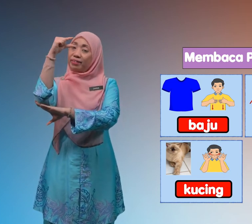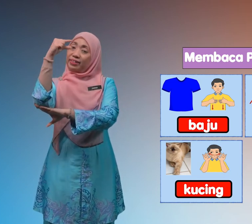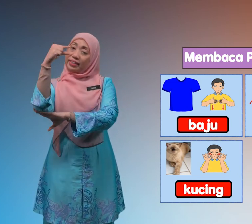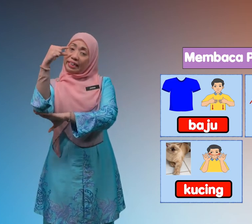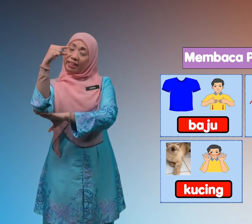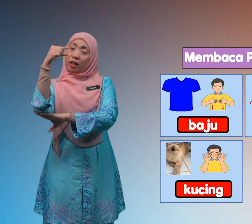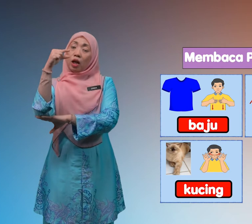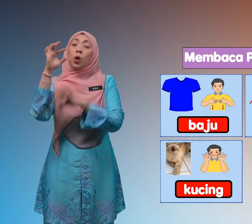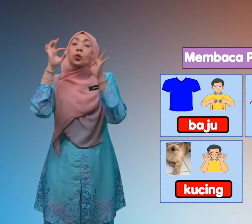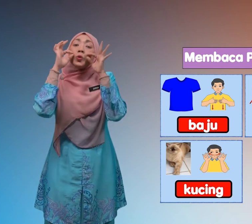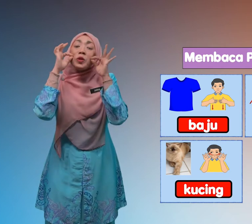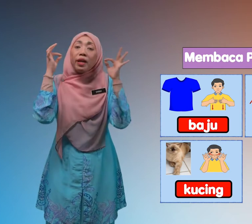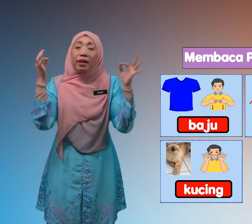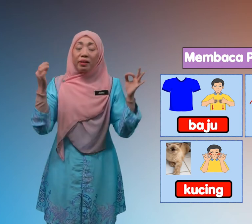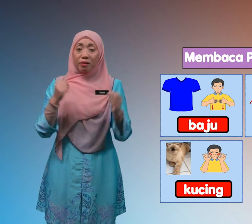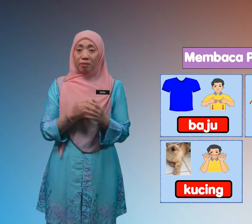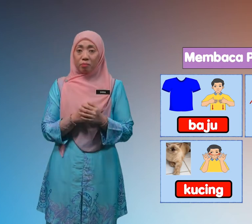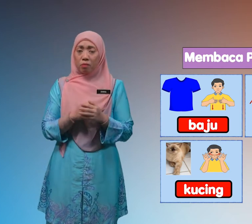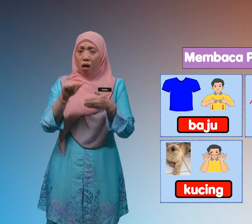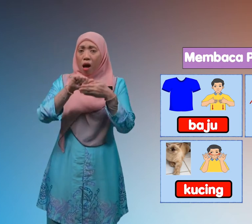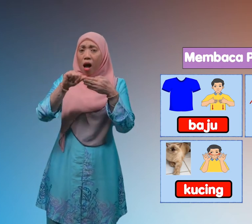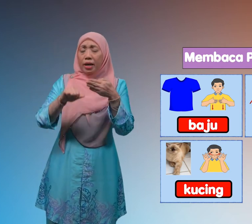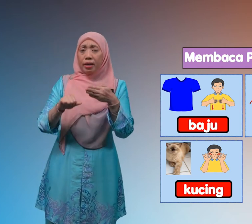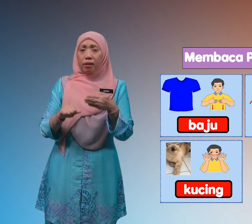G, kucing. Akhir.